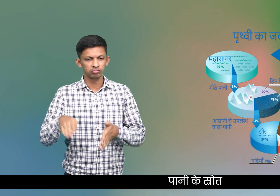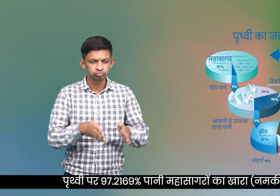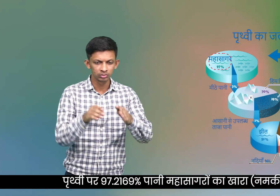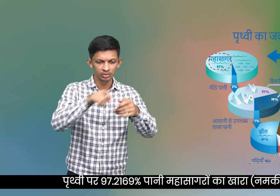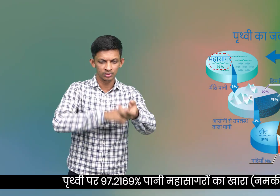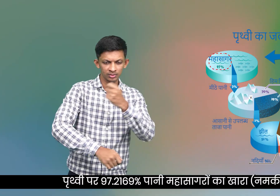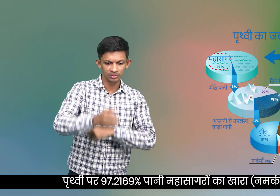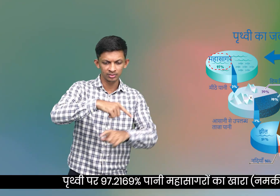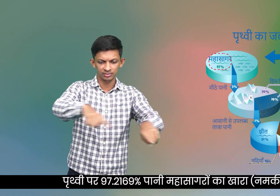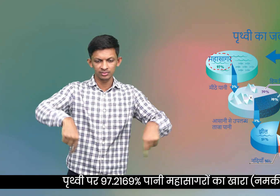पृथ्वी पर